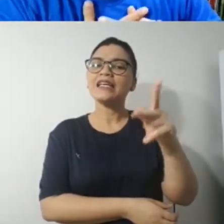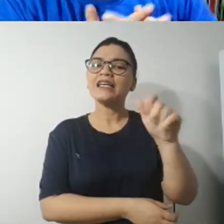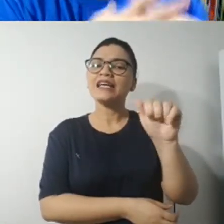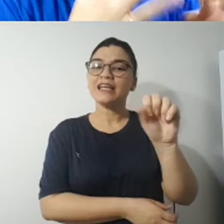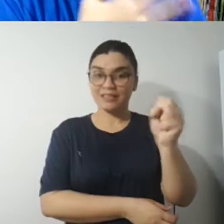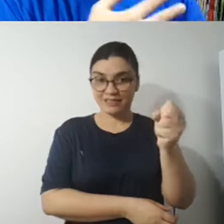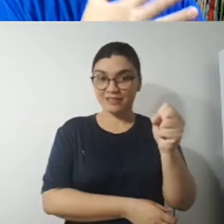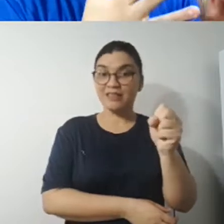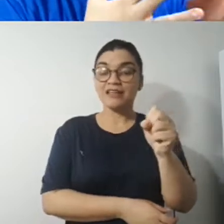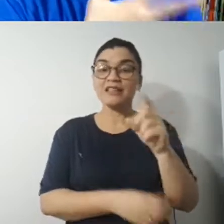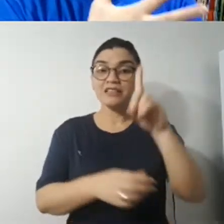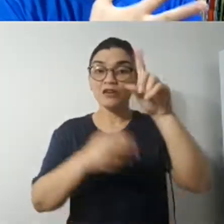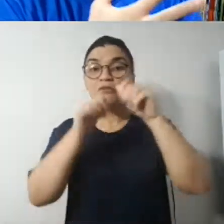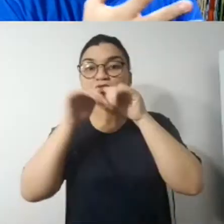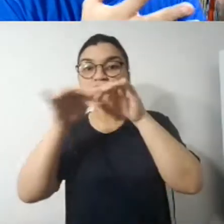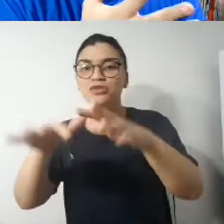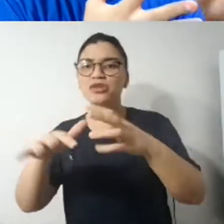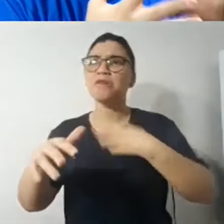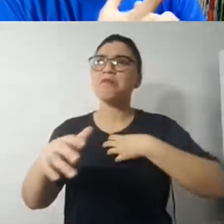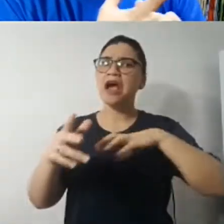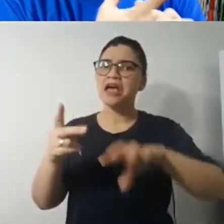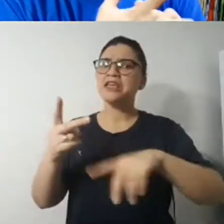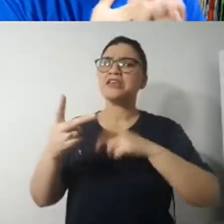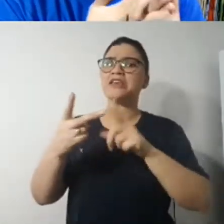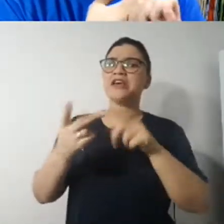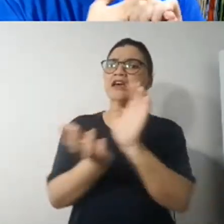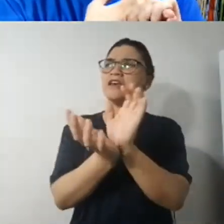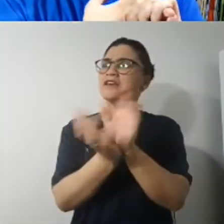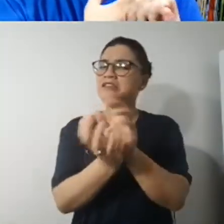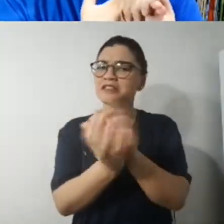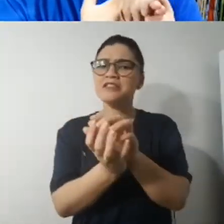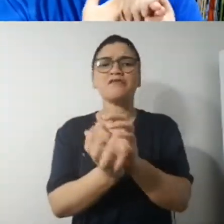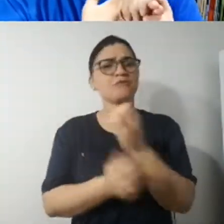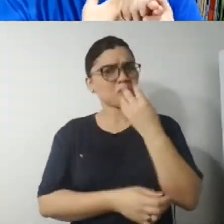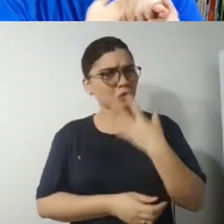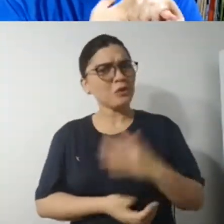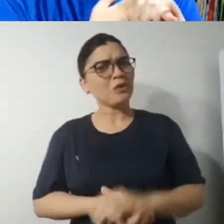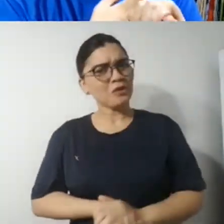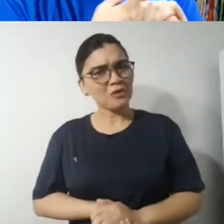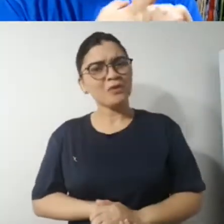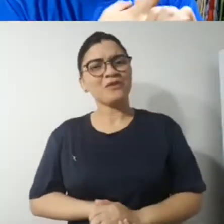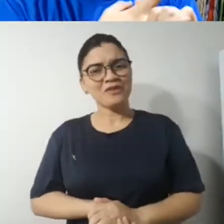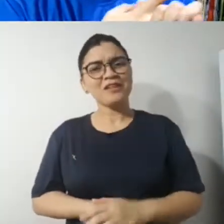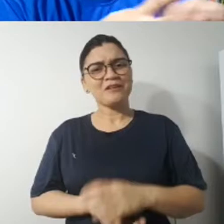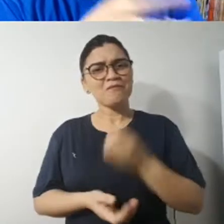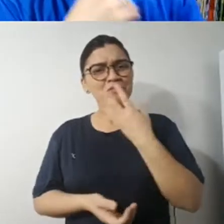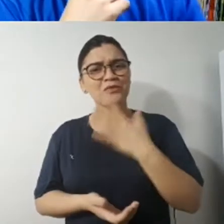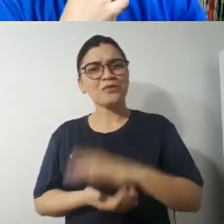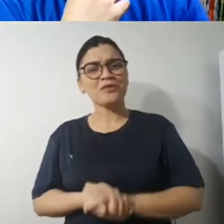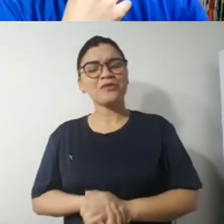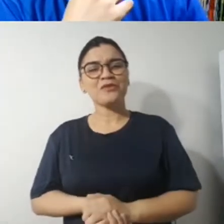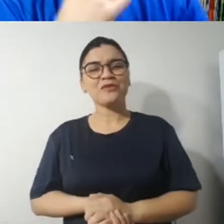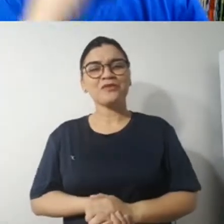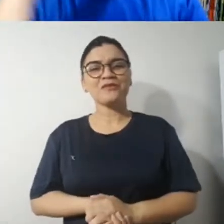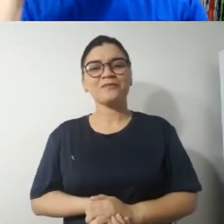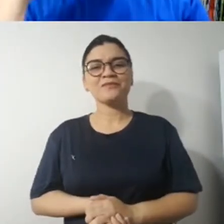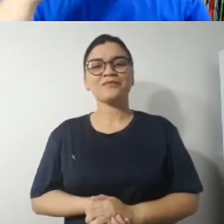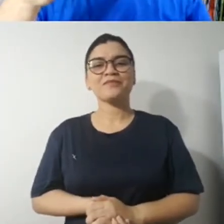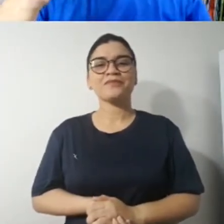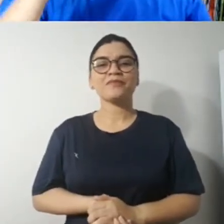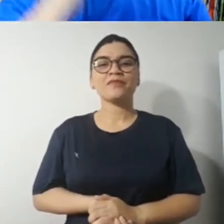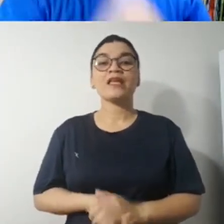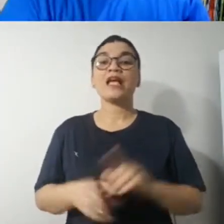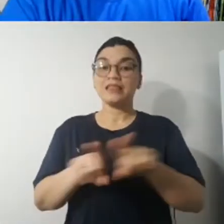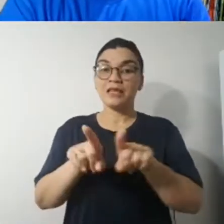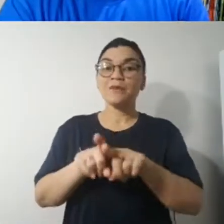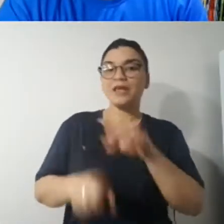Olha aí, Bahia, Recife, cada de lugar, né? Que coisa boa, que bênção. Pessoas aí nos acompanhando. Rio de Janeiro também, eu vi que